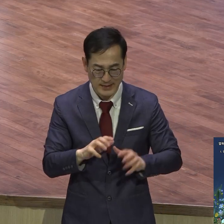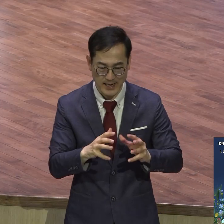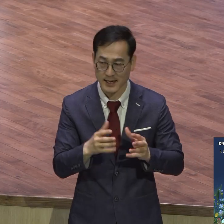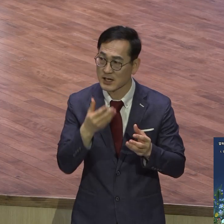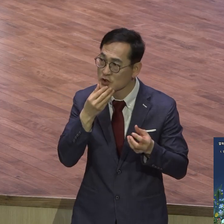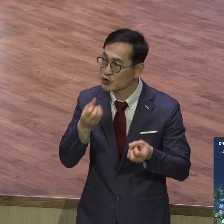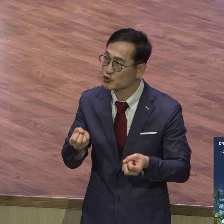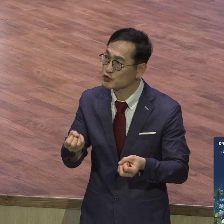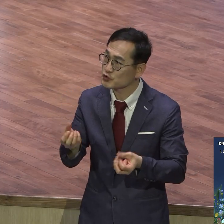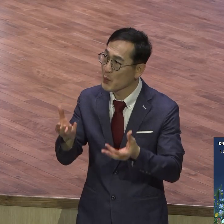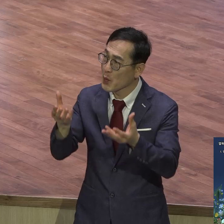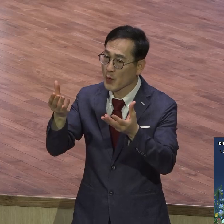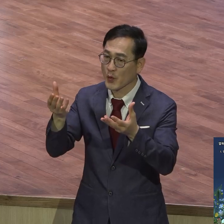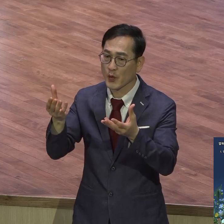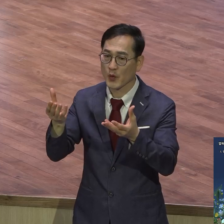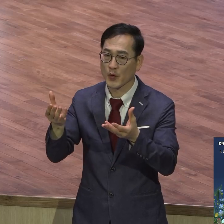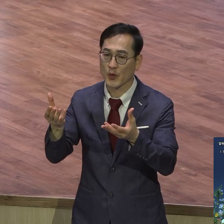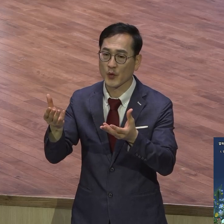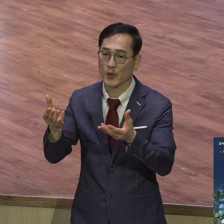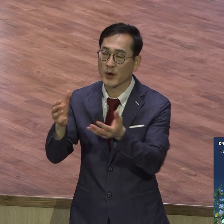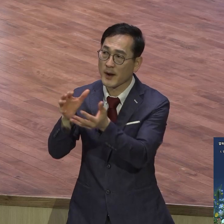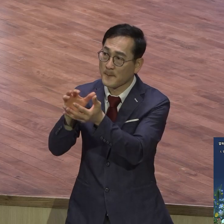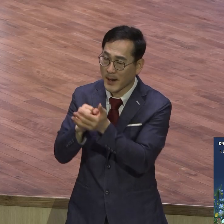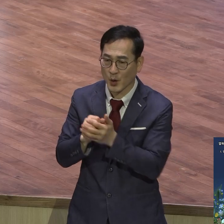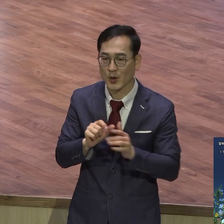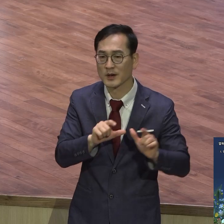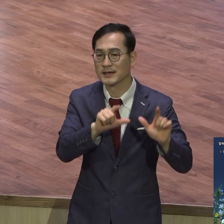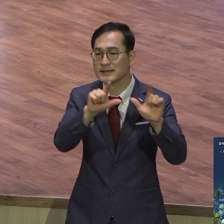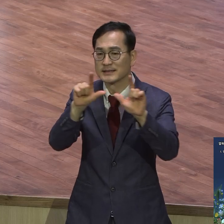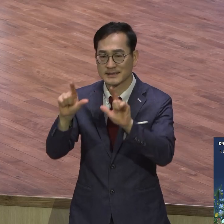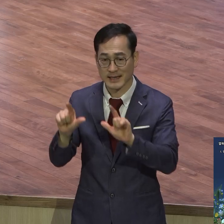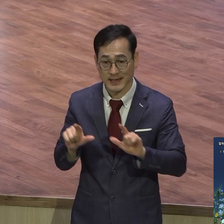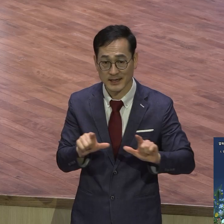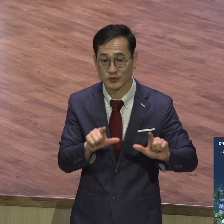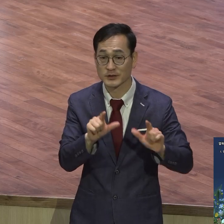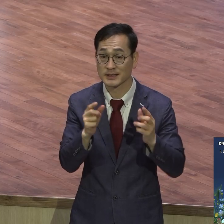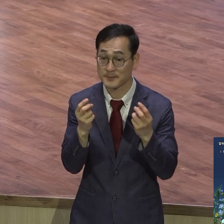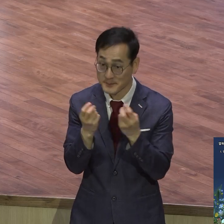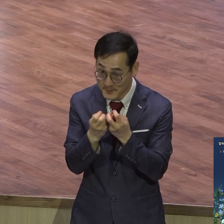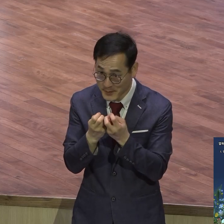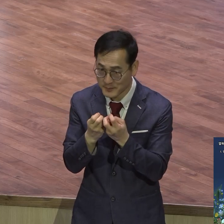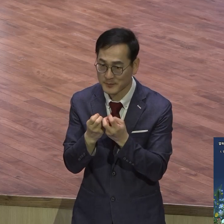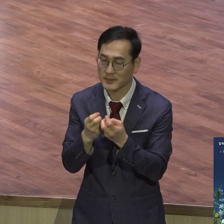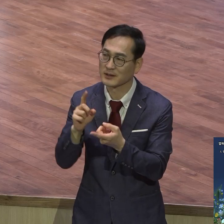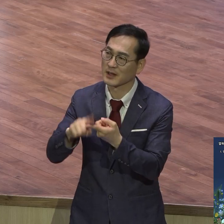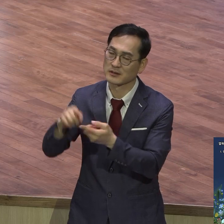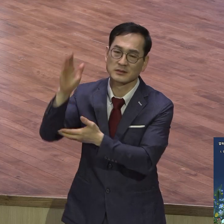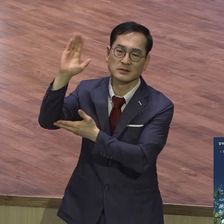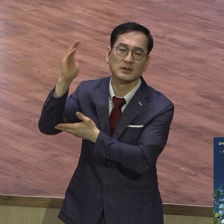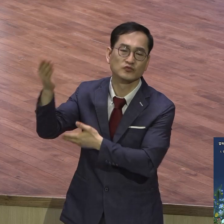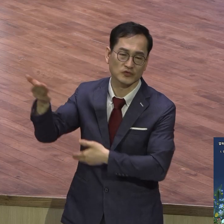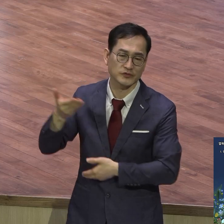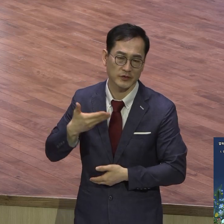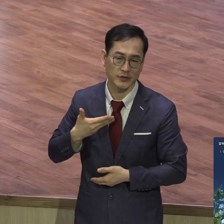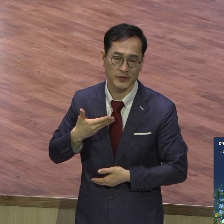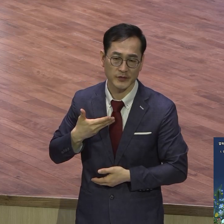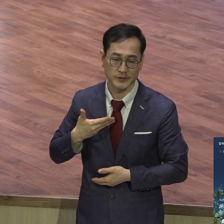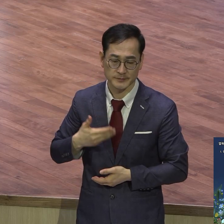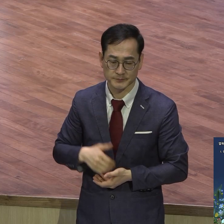그렇게 사실적으로 누를 수 있는 주옥 같은 메시지를 전해 주셨습니다. 그런데 이